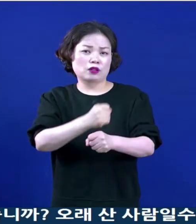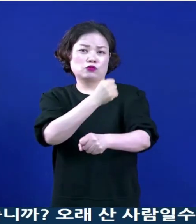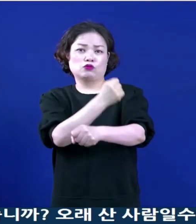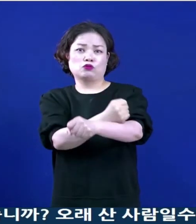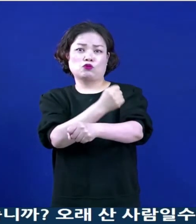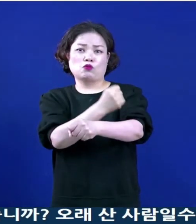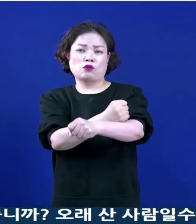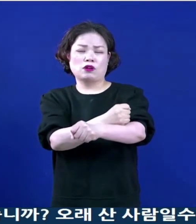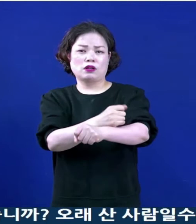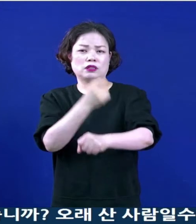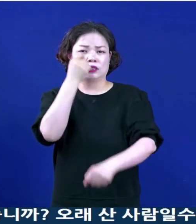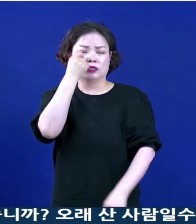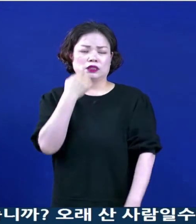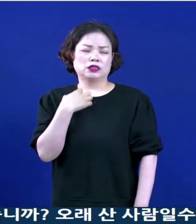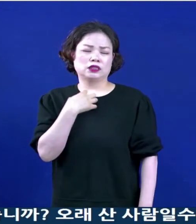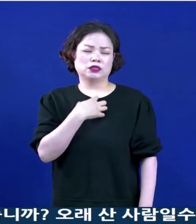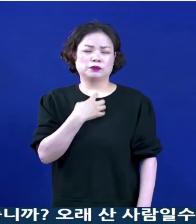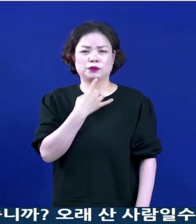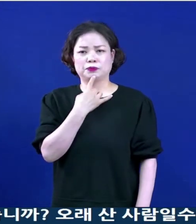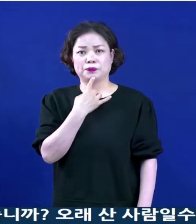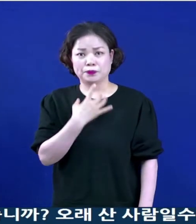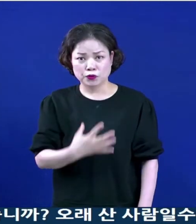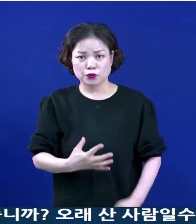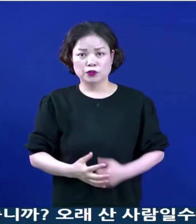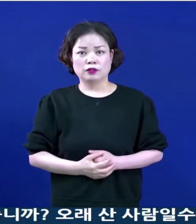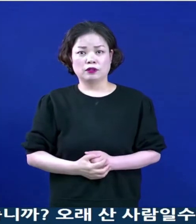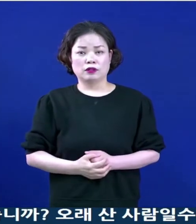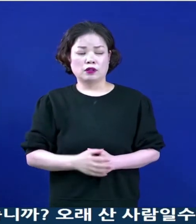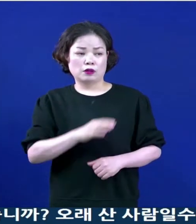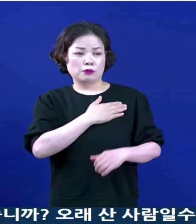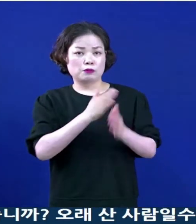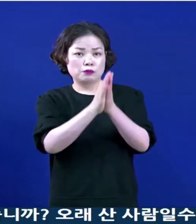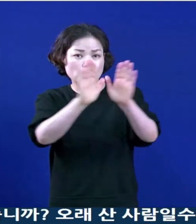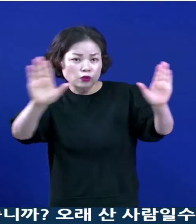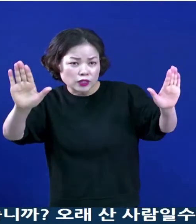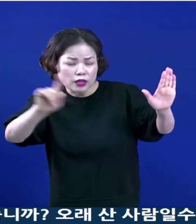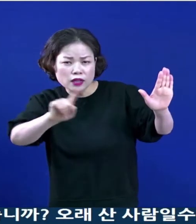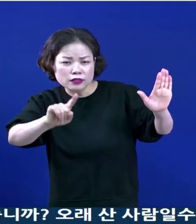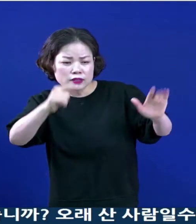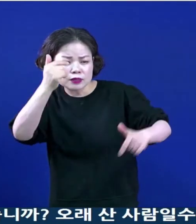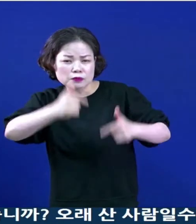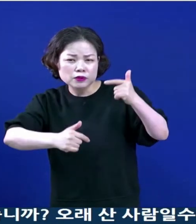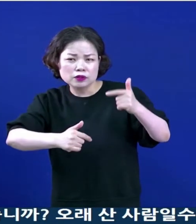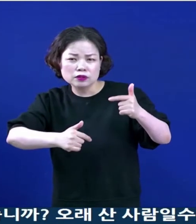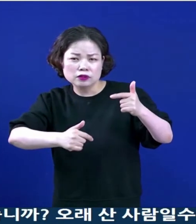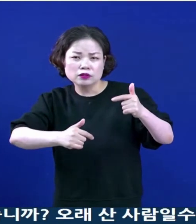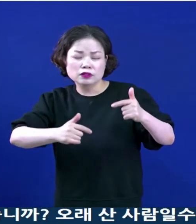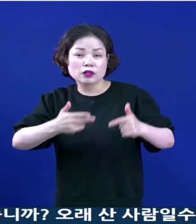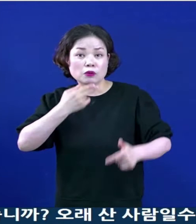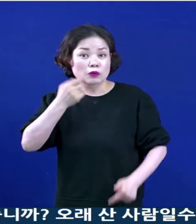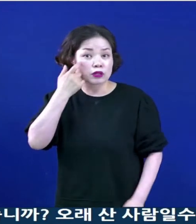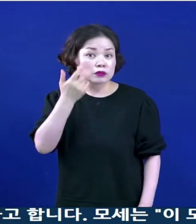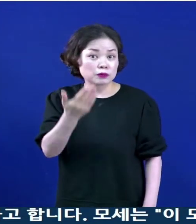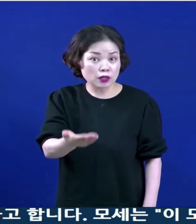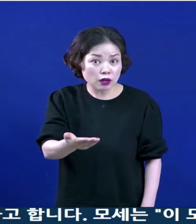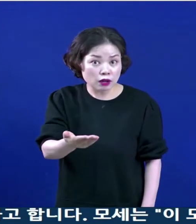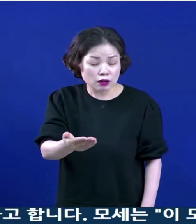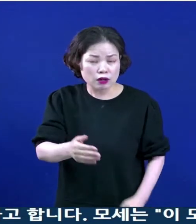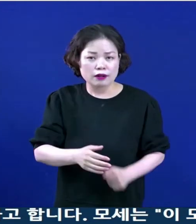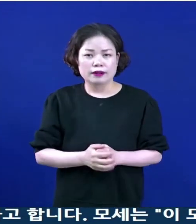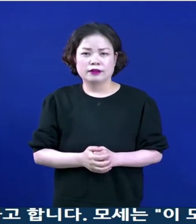수고와 슬픔뿐이요. 모세에게 왜 기쁘고 행복한 시간이 없었겠습니까? 그러나